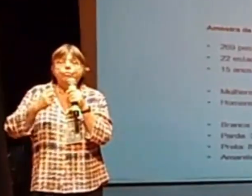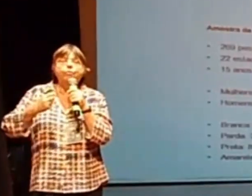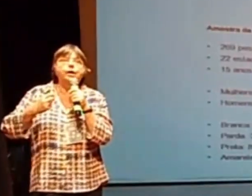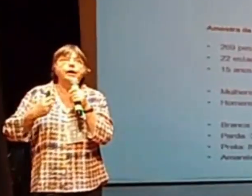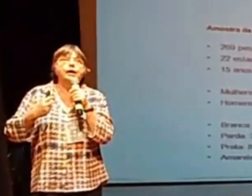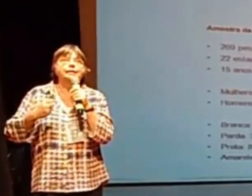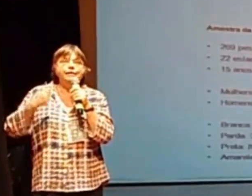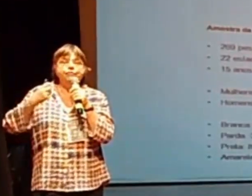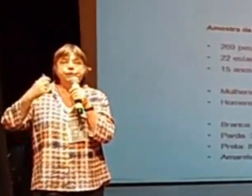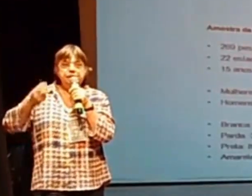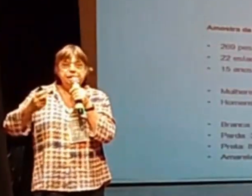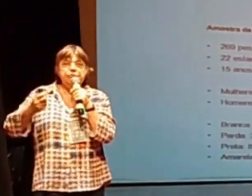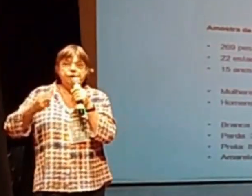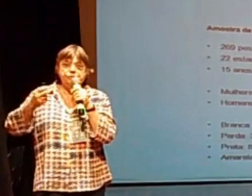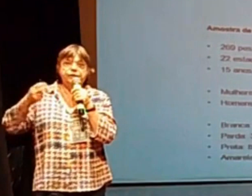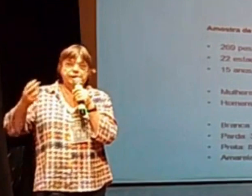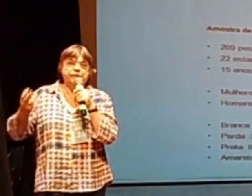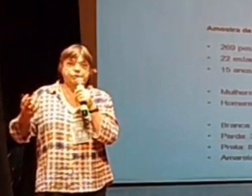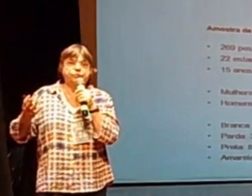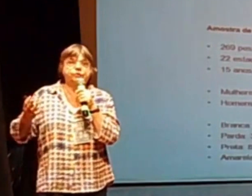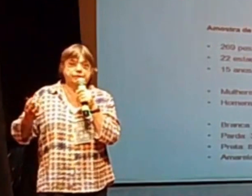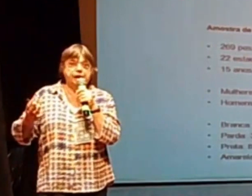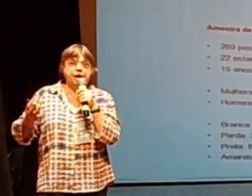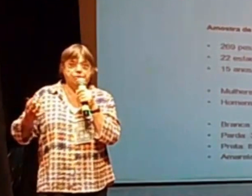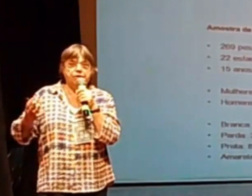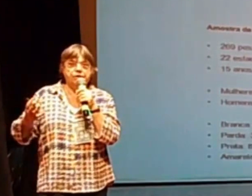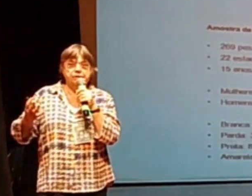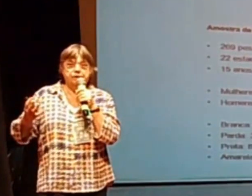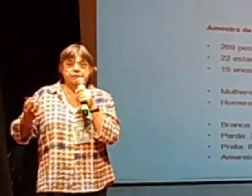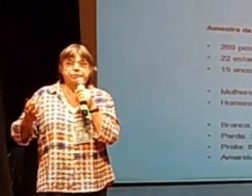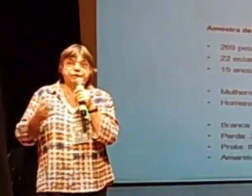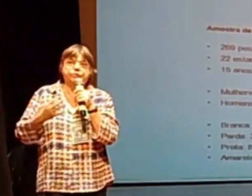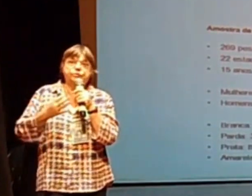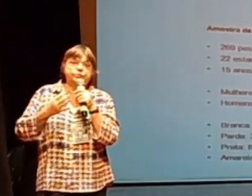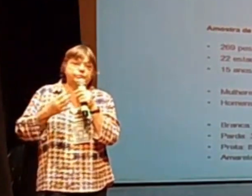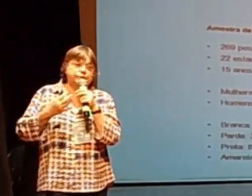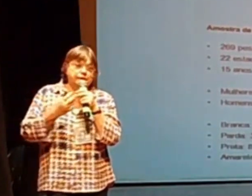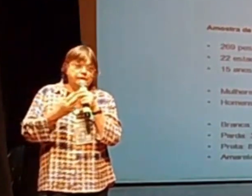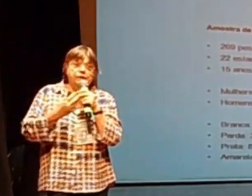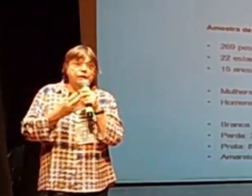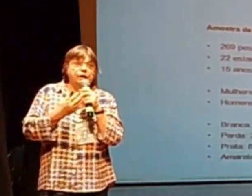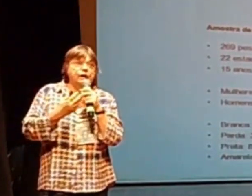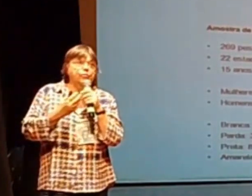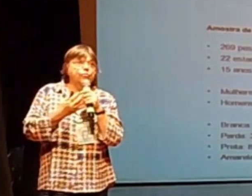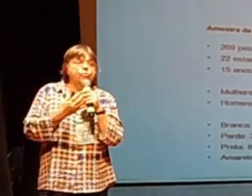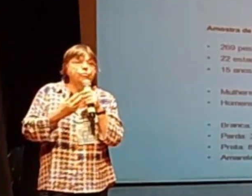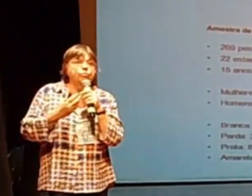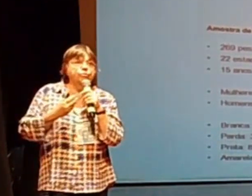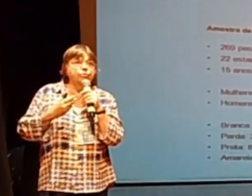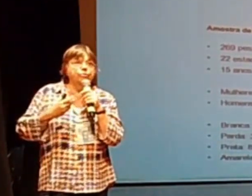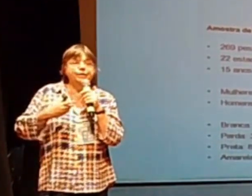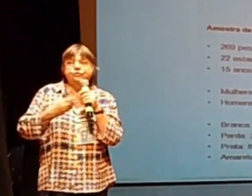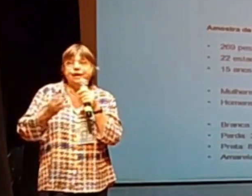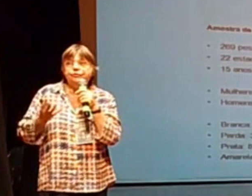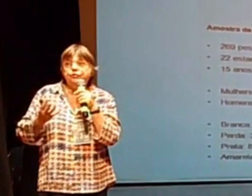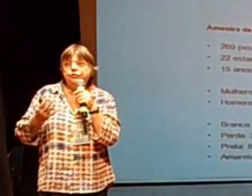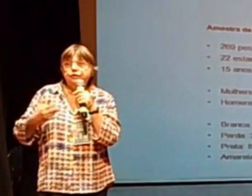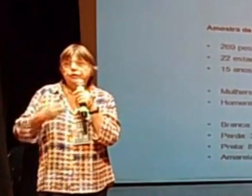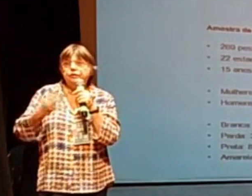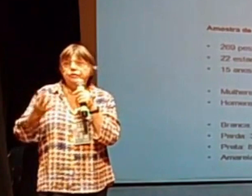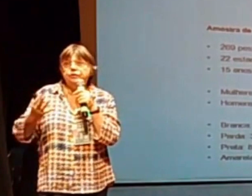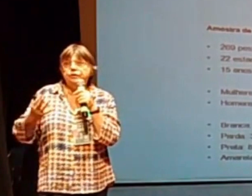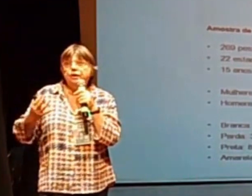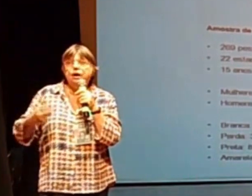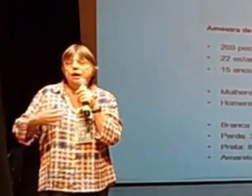tem como definir qual seria a amostra ideal, né? Porque a gente não tem uma